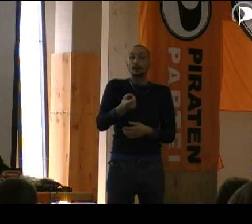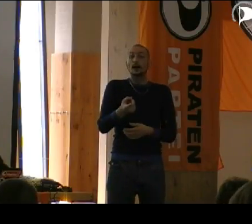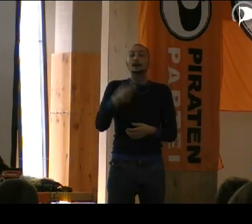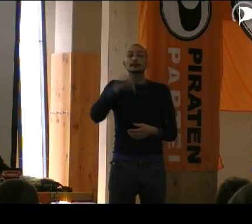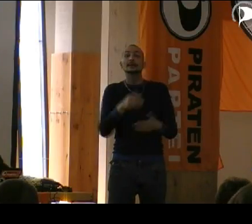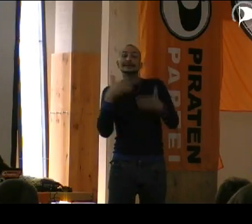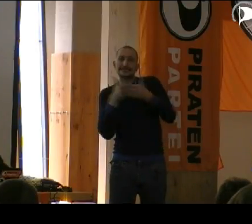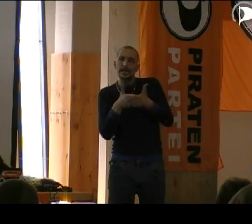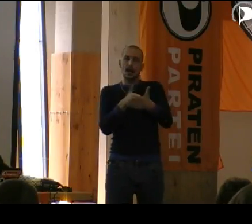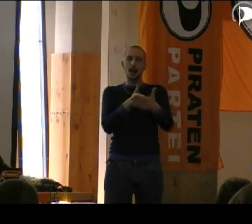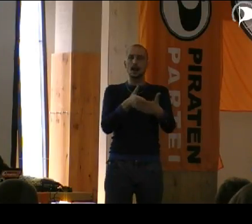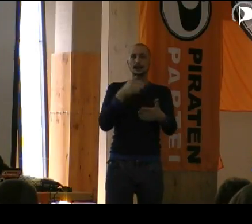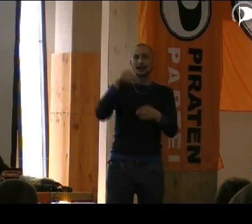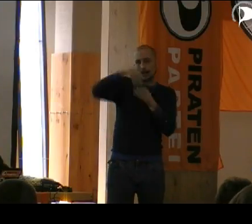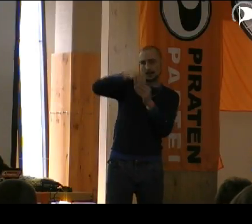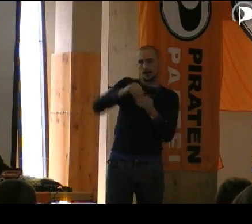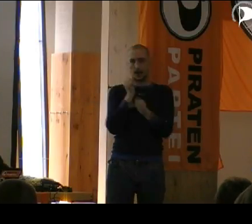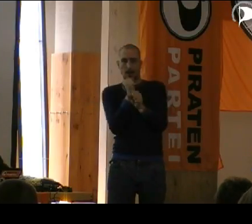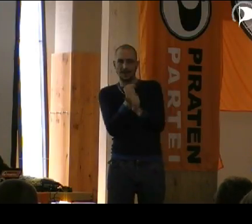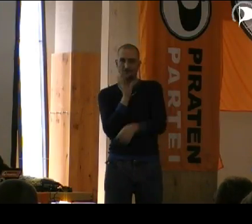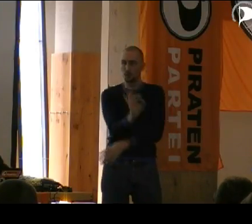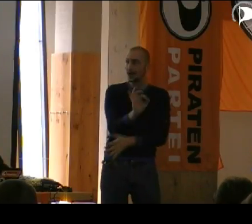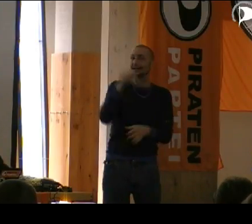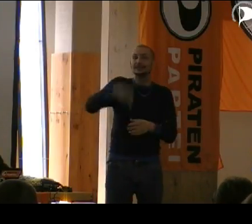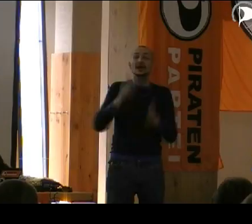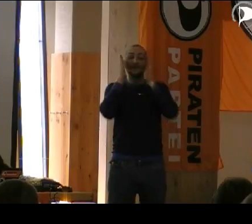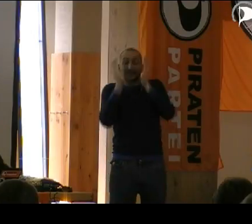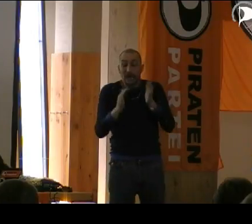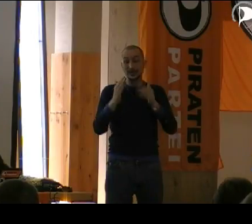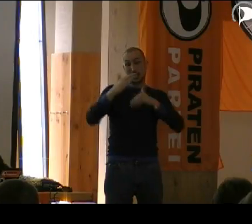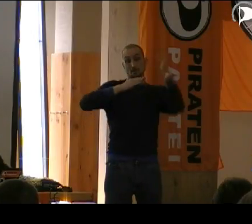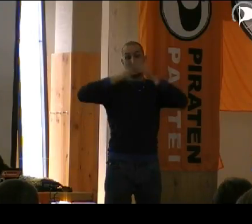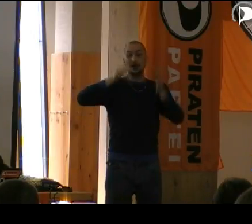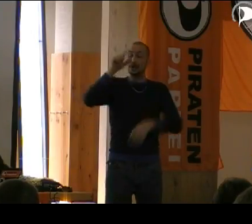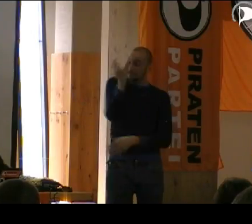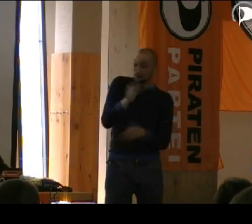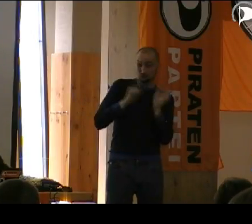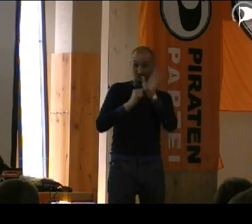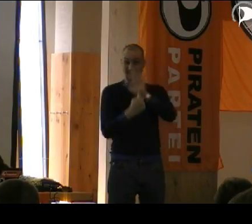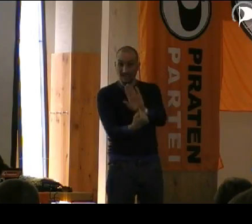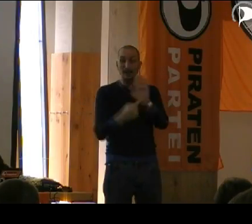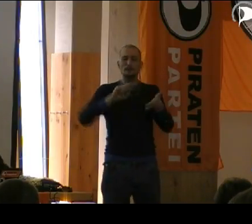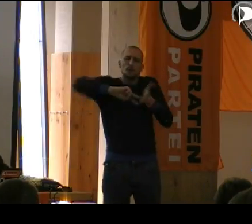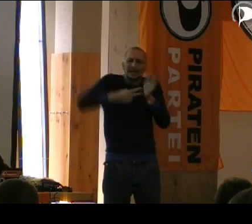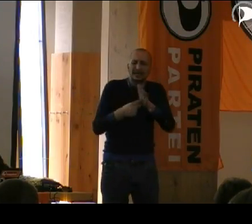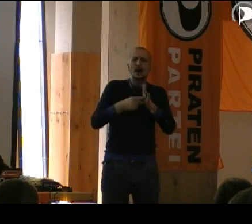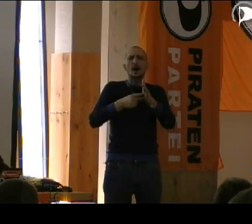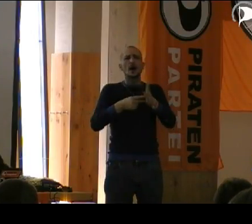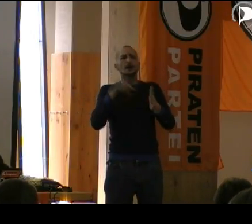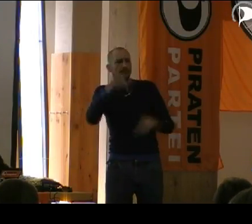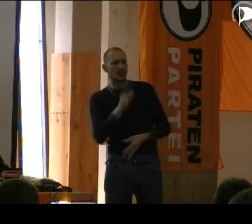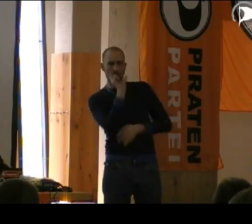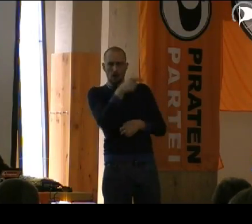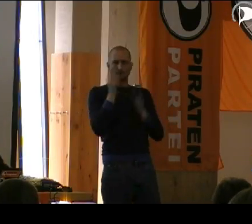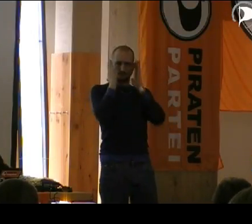dann die gegenvorschläge zu entwickeln dann das vertrauen wieder aufzubauen den menschen zu zeigen der politik dann könnt ihr vertrauen in